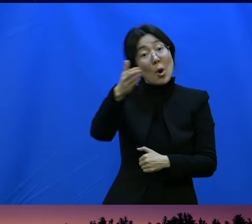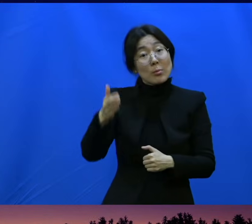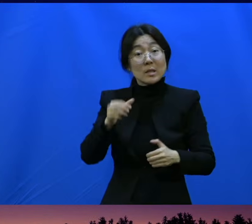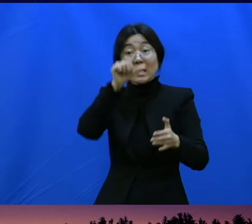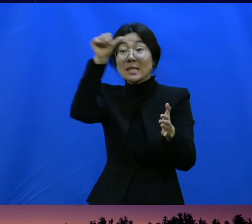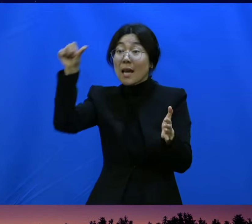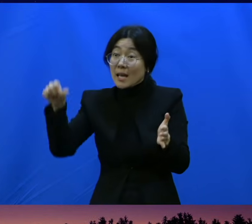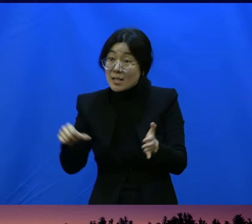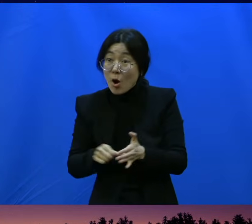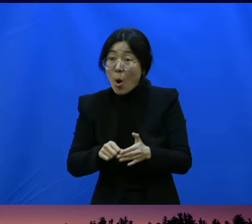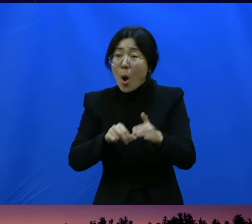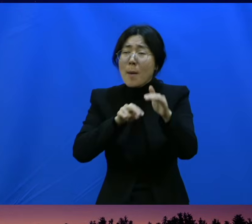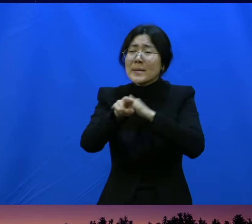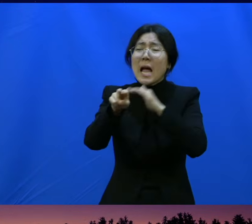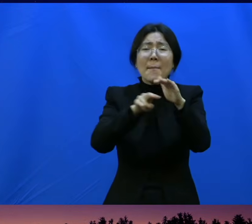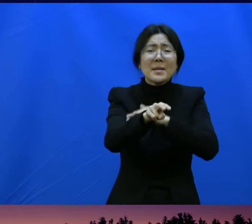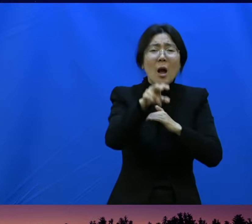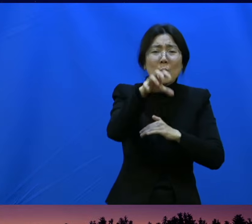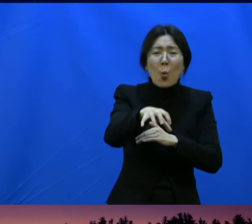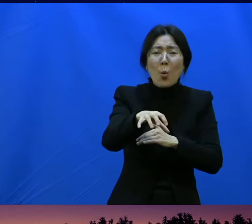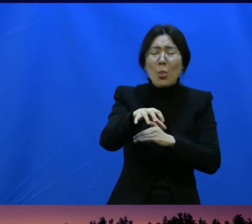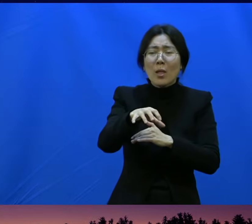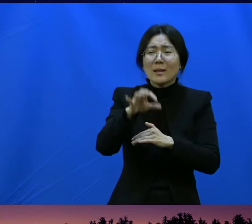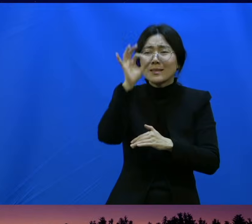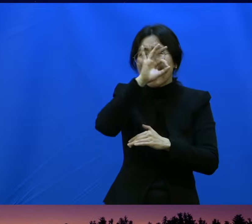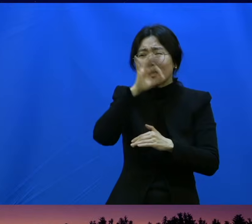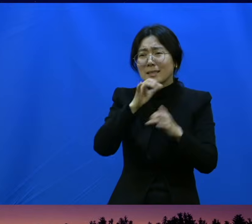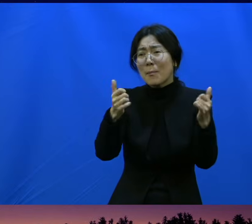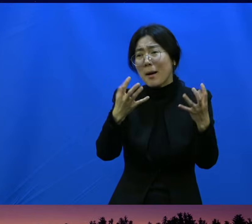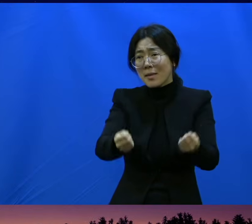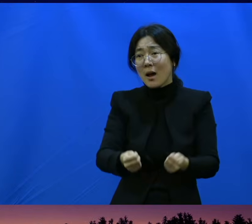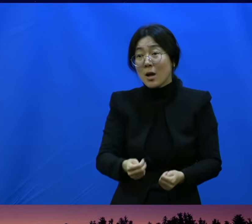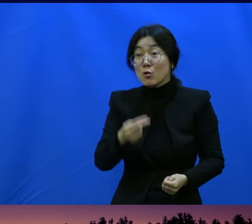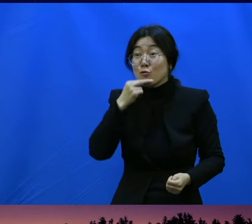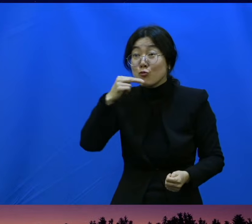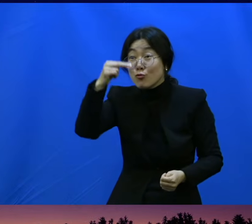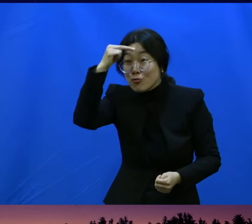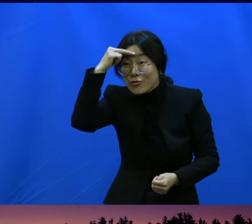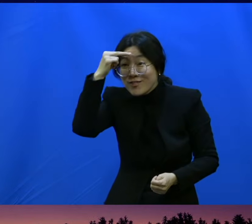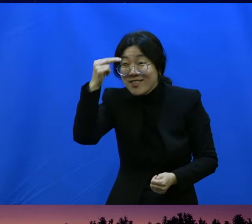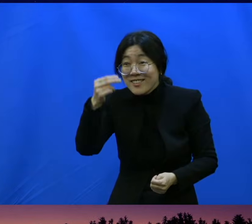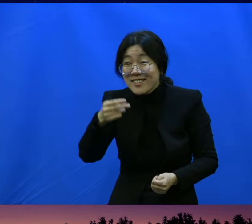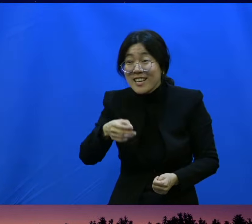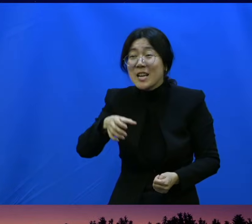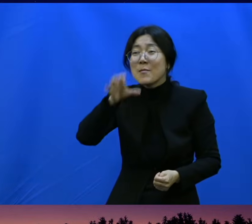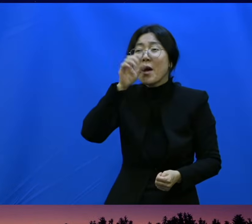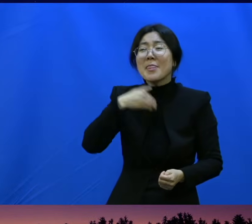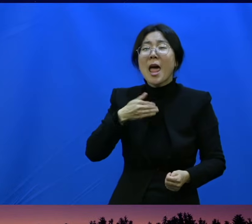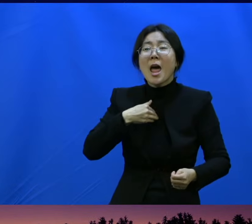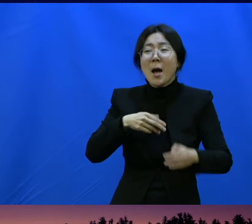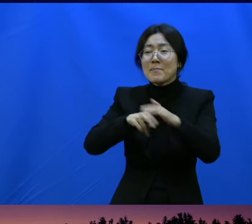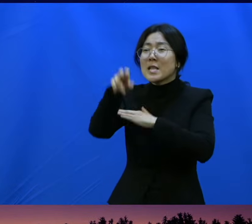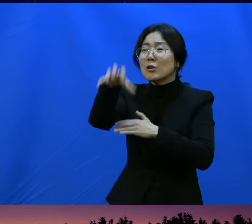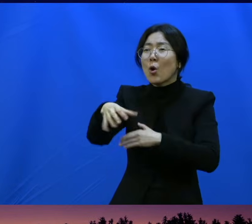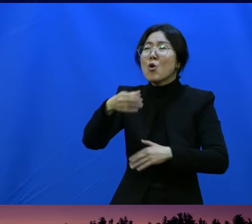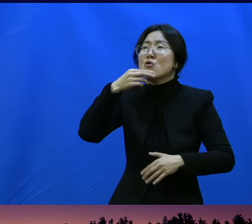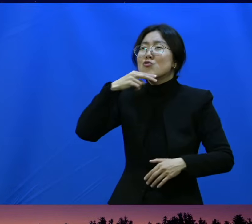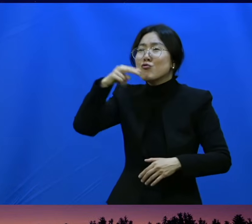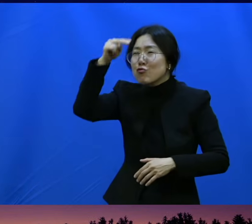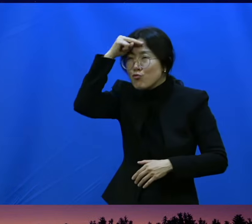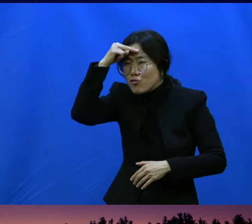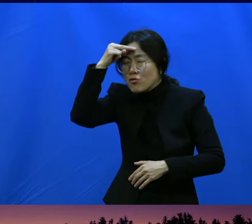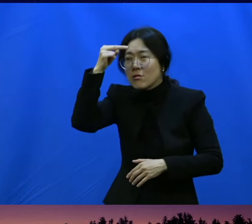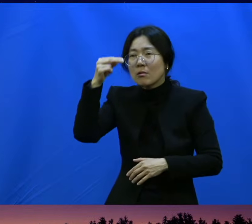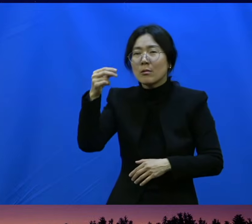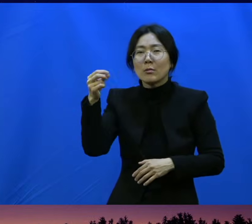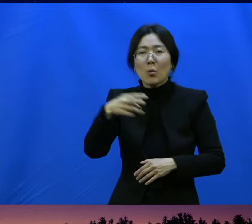여러분, 내가 의지할 만한 어떤 친구가 있습니까? 그게 피난처라고 생각했는데 어떤 때는 뭐 내 얘기를 들어줄 사람들이 그렇게 많지